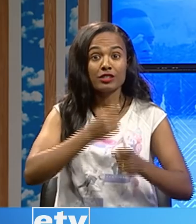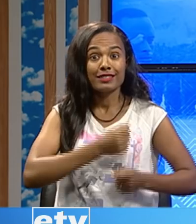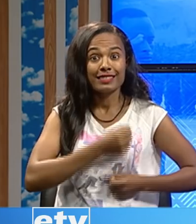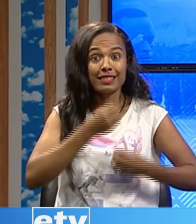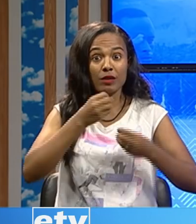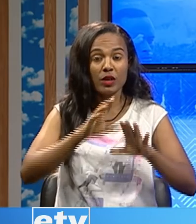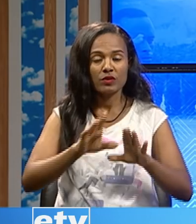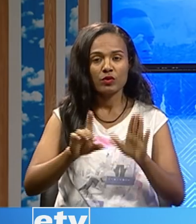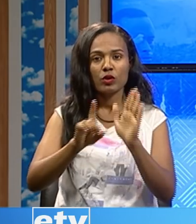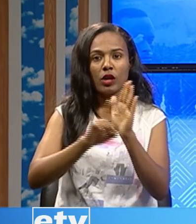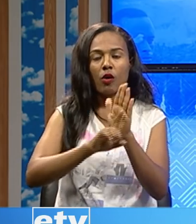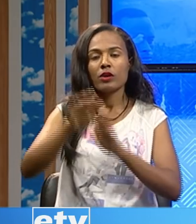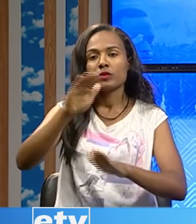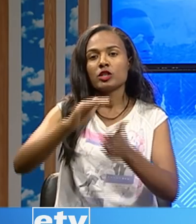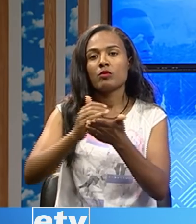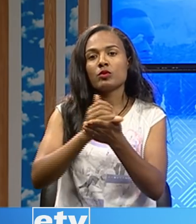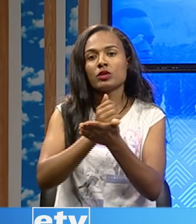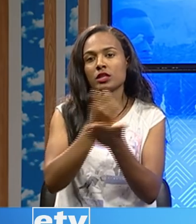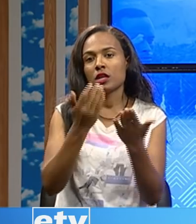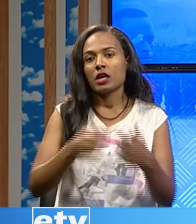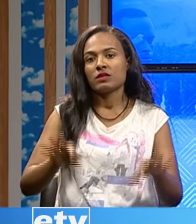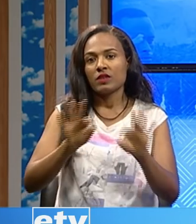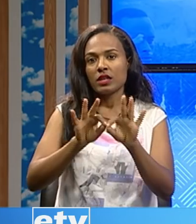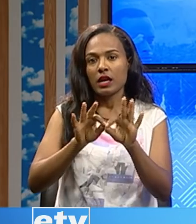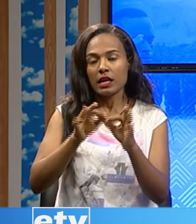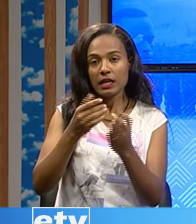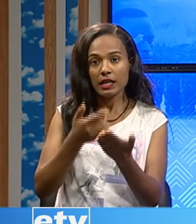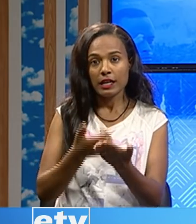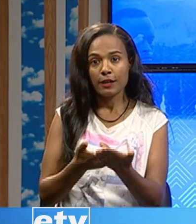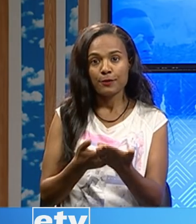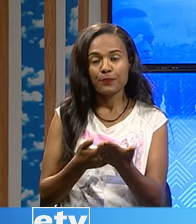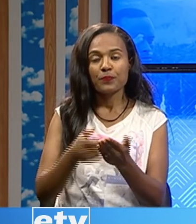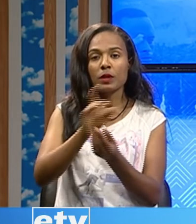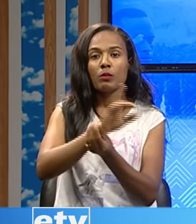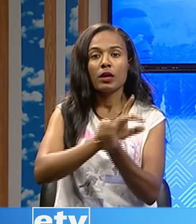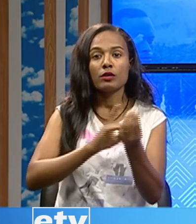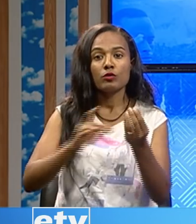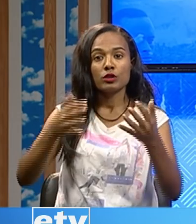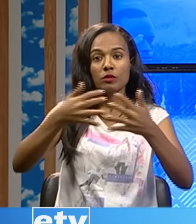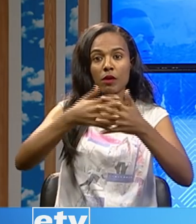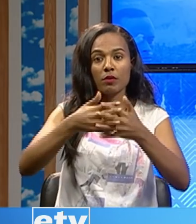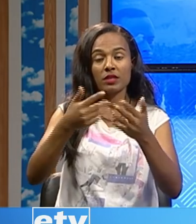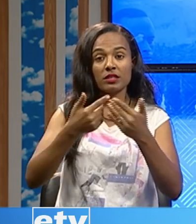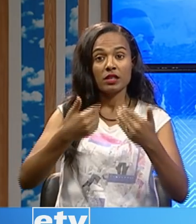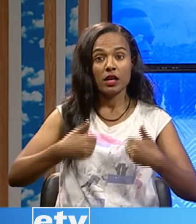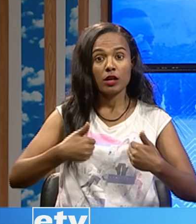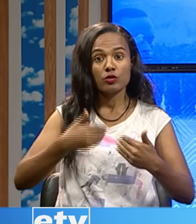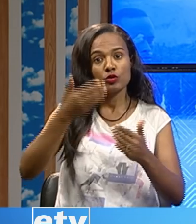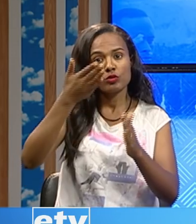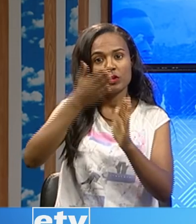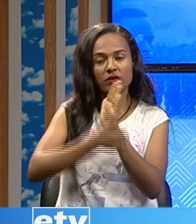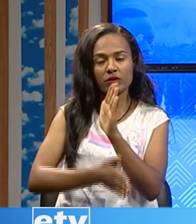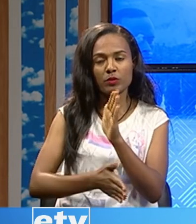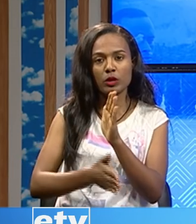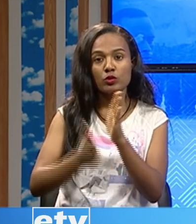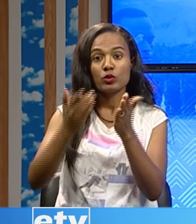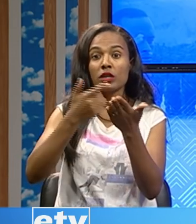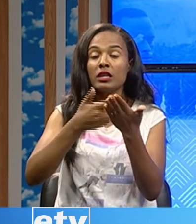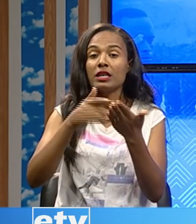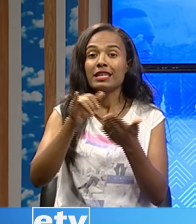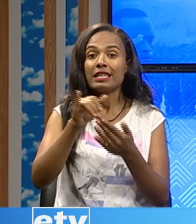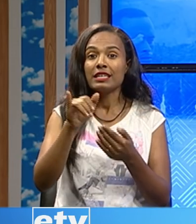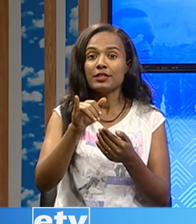ኃይሎች ህጋዊ እርምጃ መውሰድ ያስፈልጋል እሱን በክልሎች ተናግረናል እዚህ ያላችሁም አስፈጽሙት ይሄን አሉ እንደዚህ